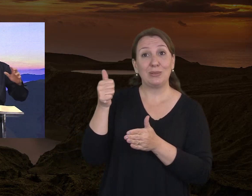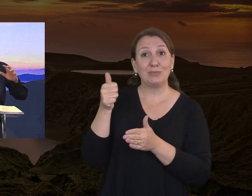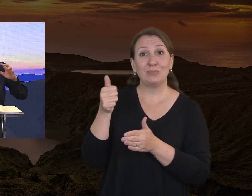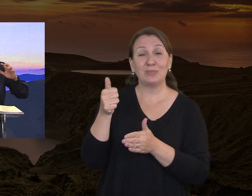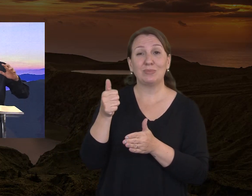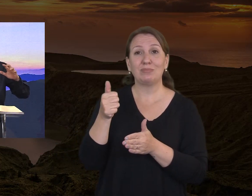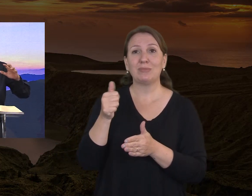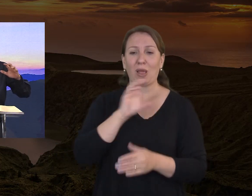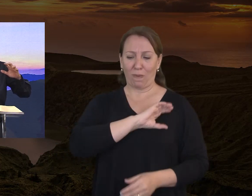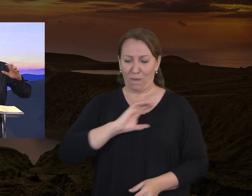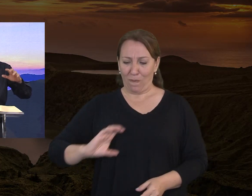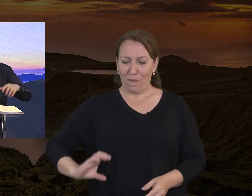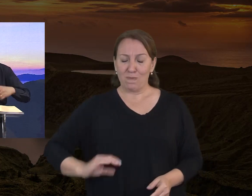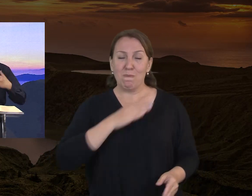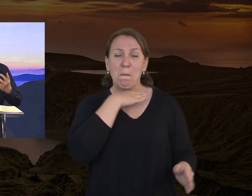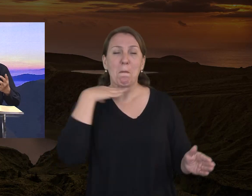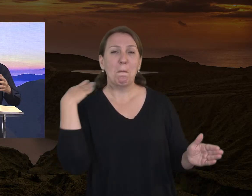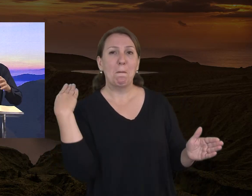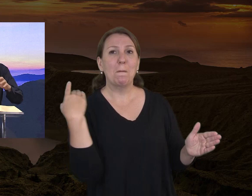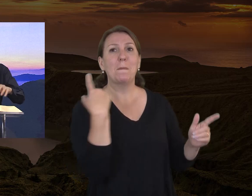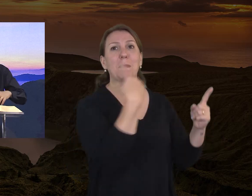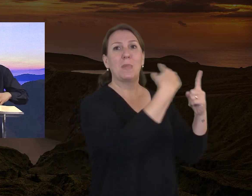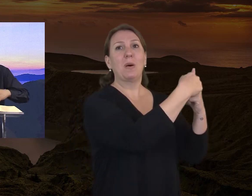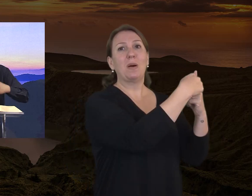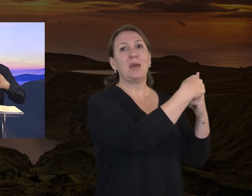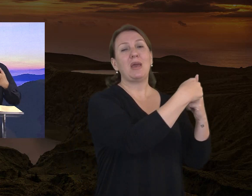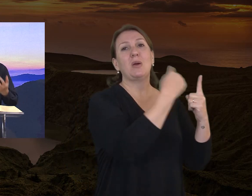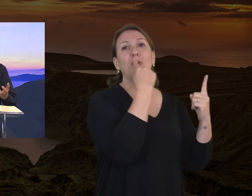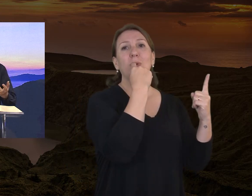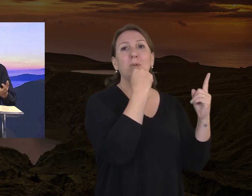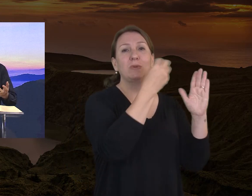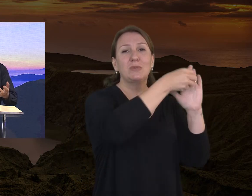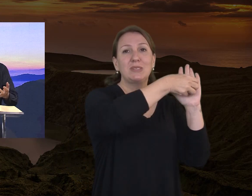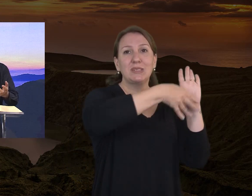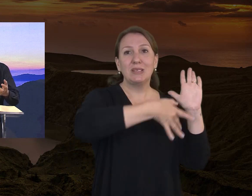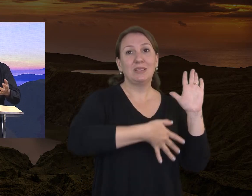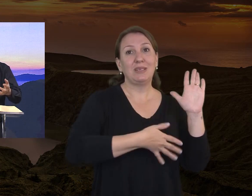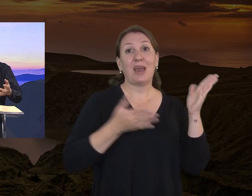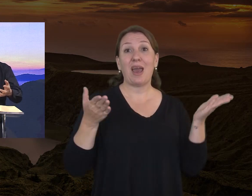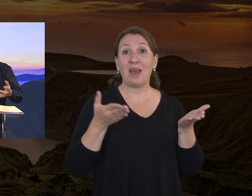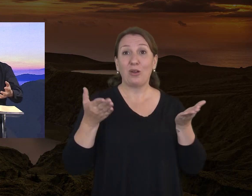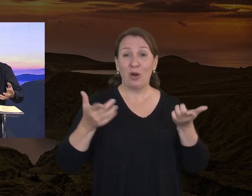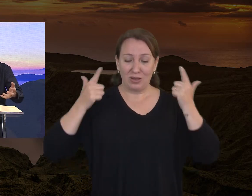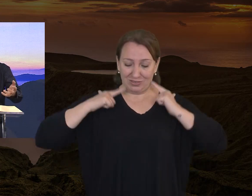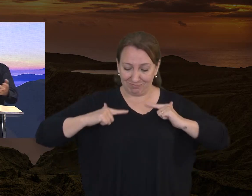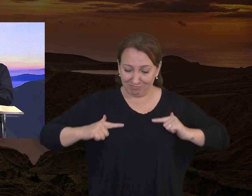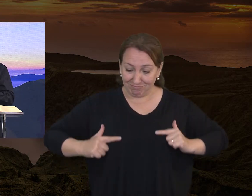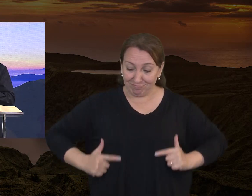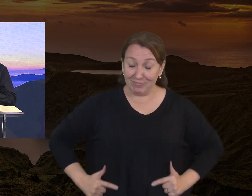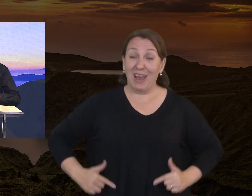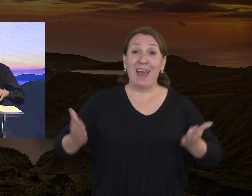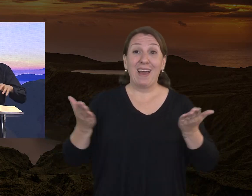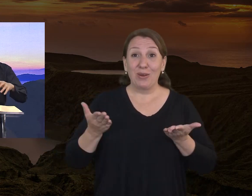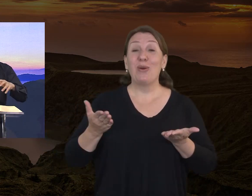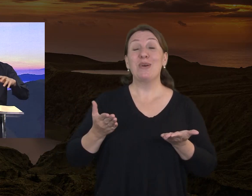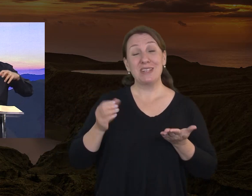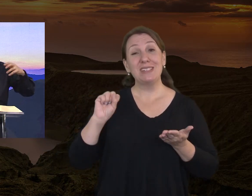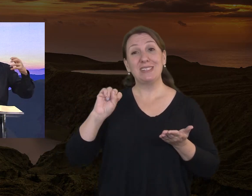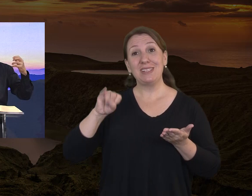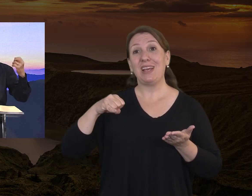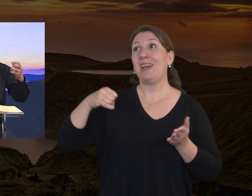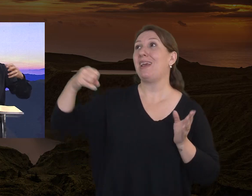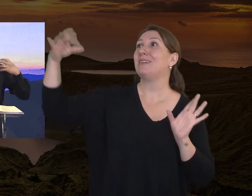E eles tiveram paz com Deus, reconciliaram-se com Deus, e eles se reconectaram com Deus, agora